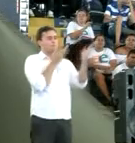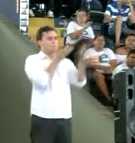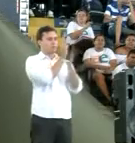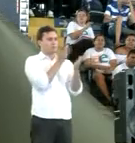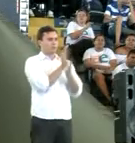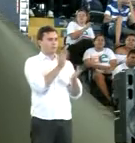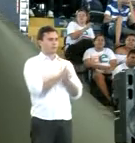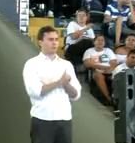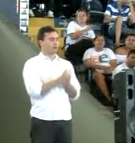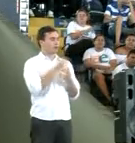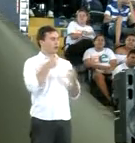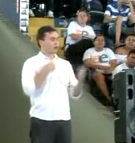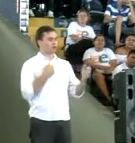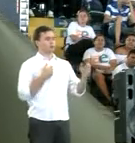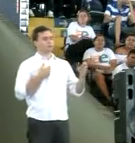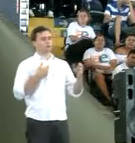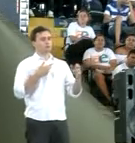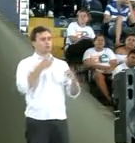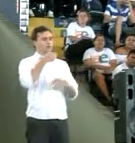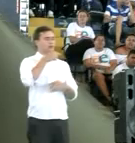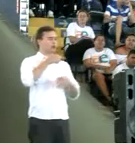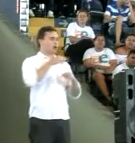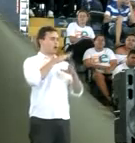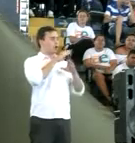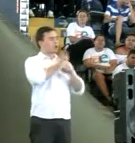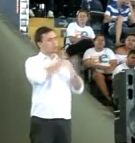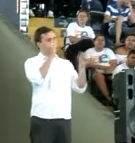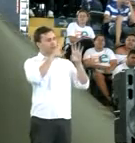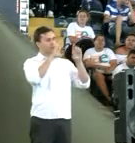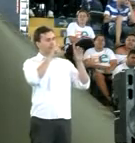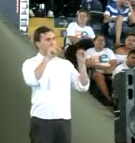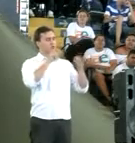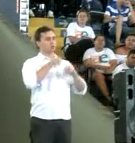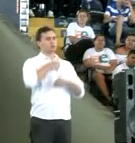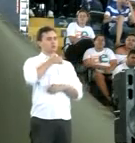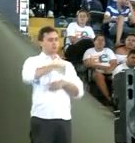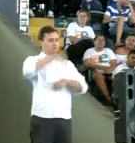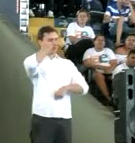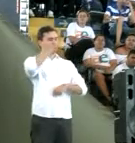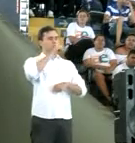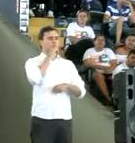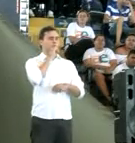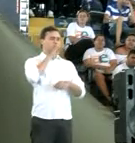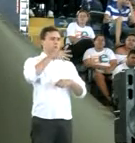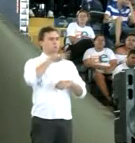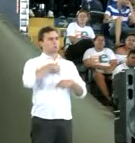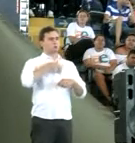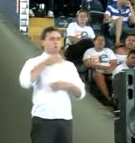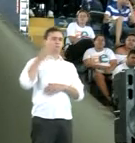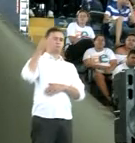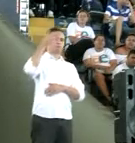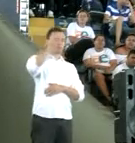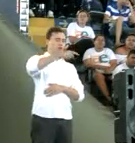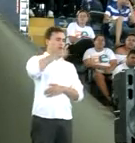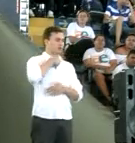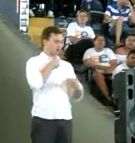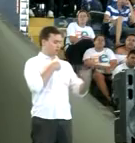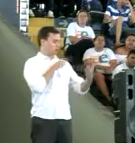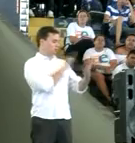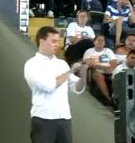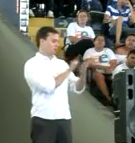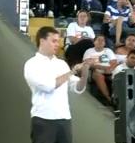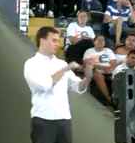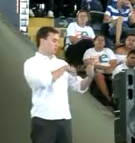domingo, eu saí, fui à banca comprar o jornal. Quando eu chego, abro, matemática